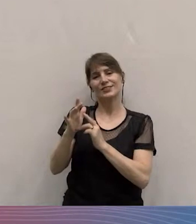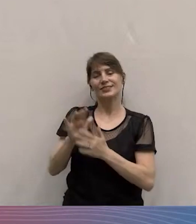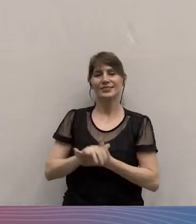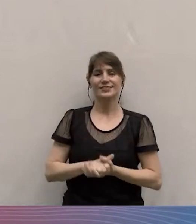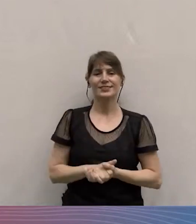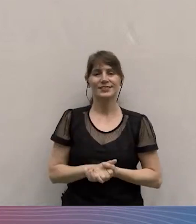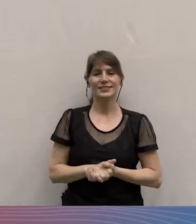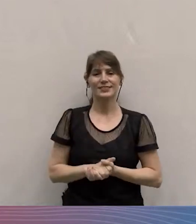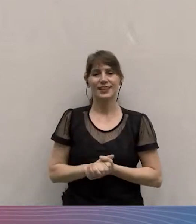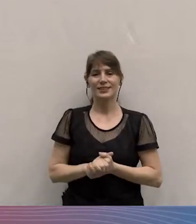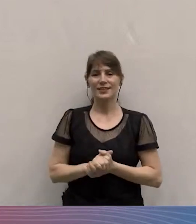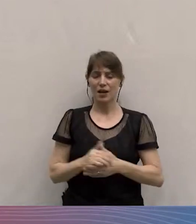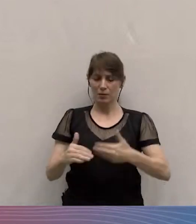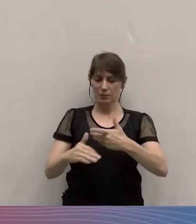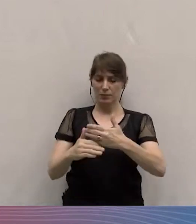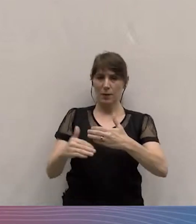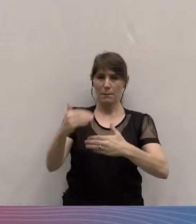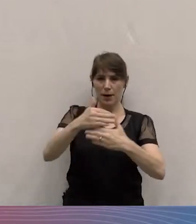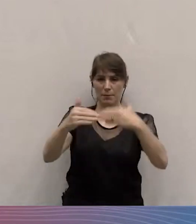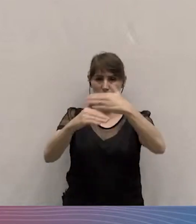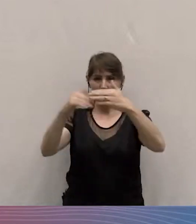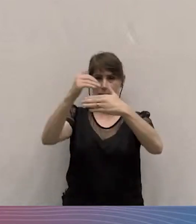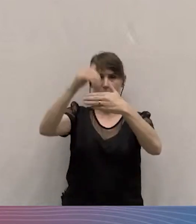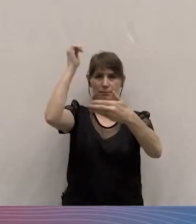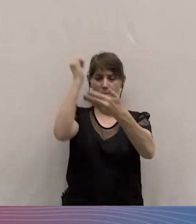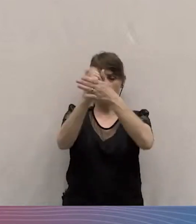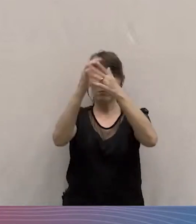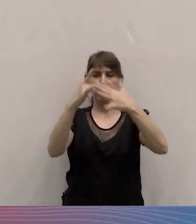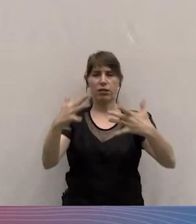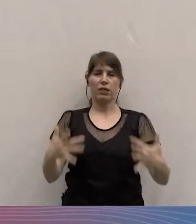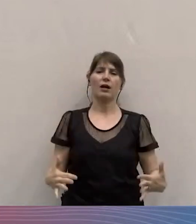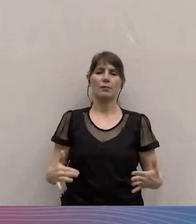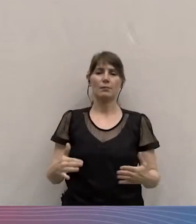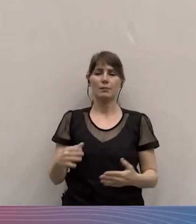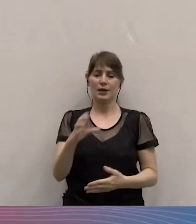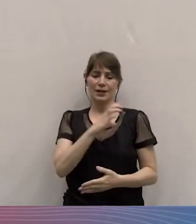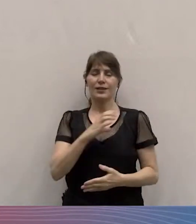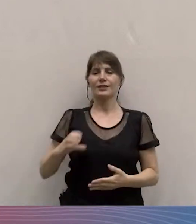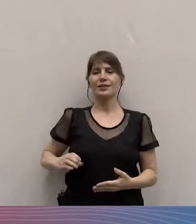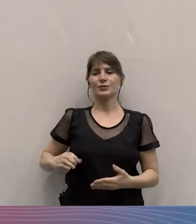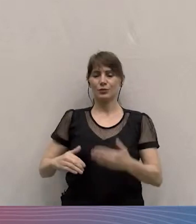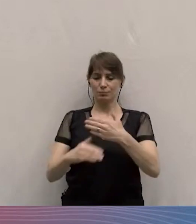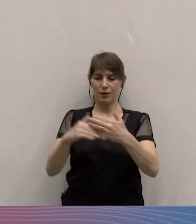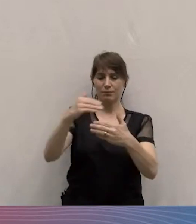Essa parede de separação foi derrubada por Cristo.